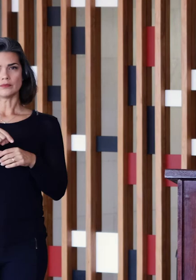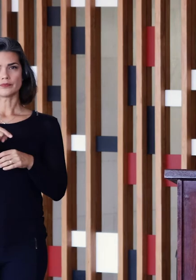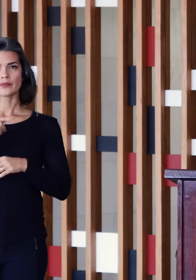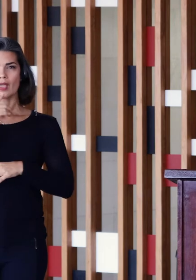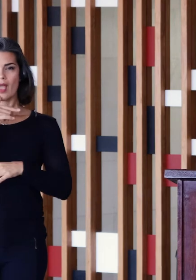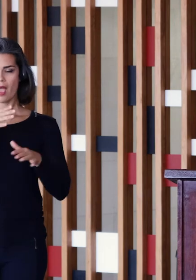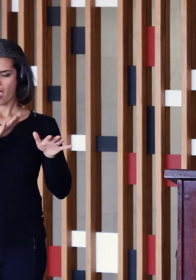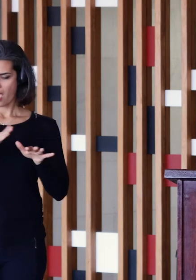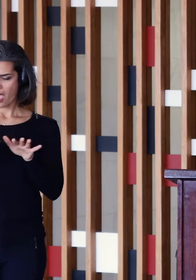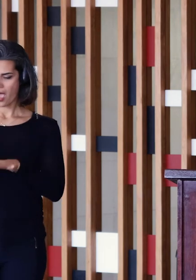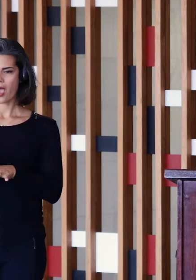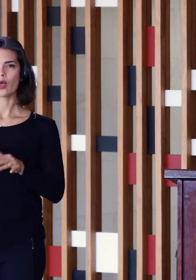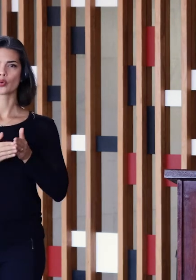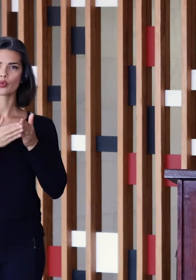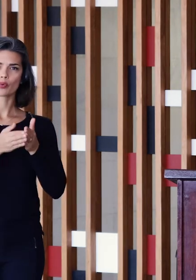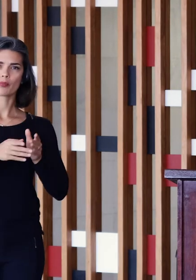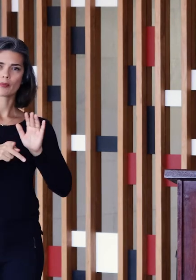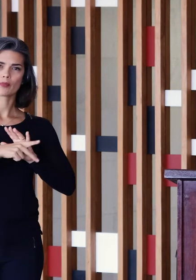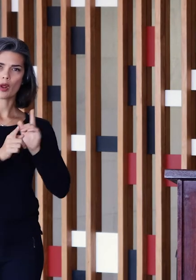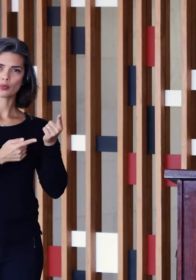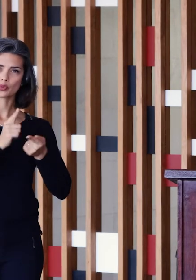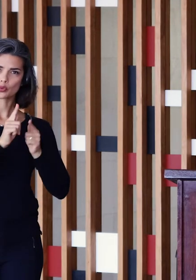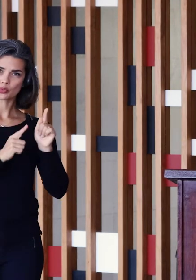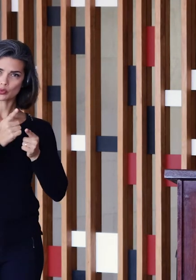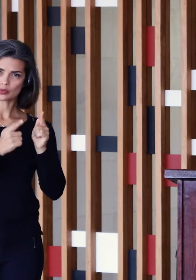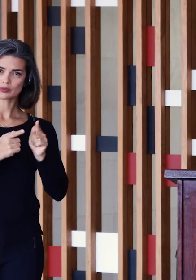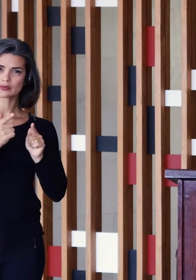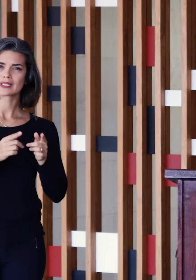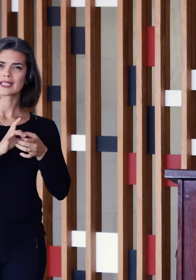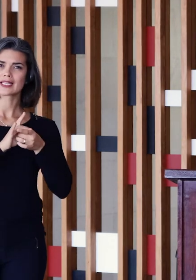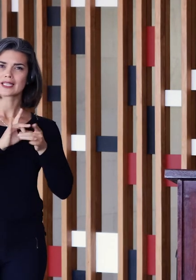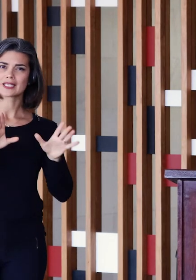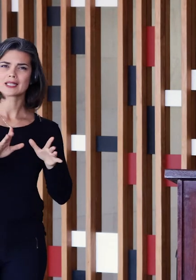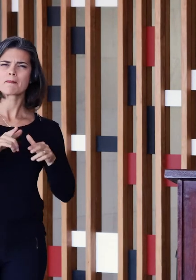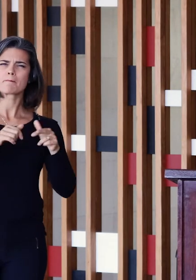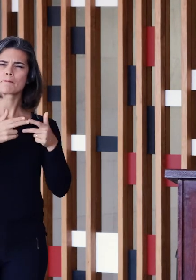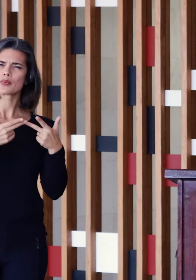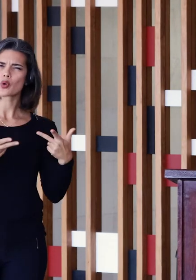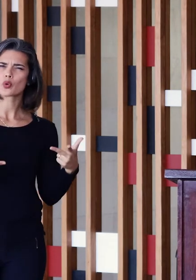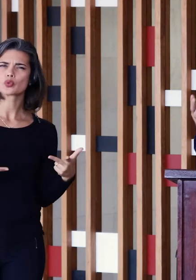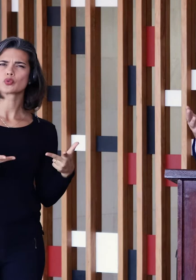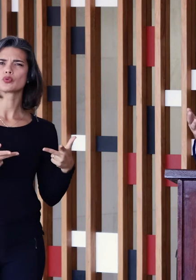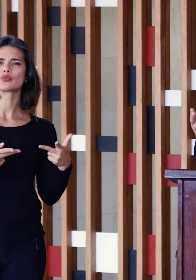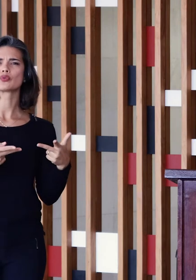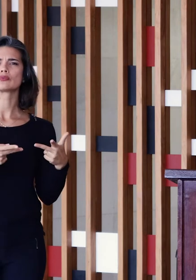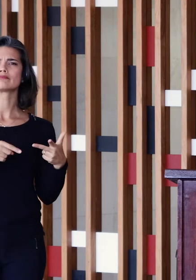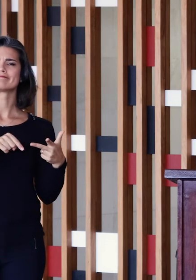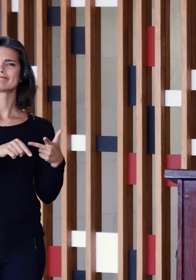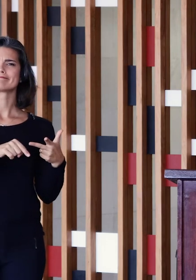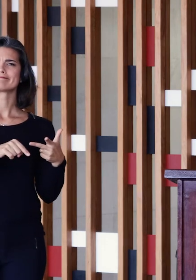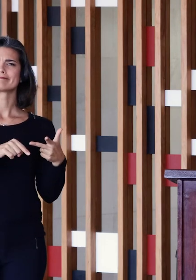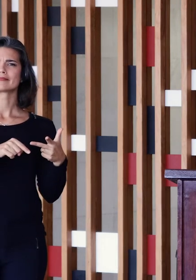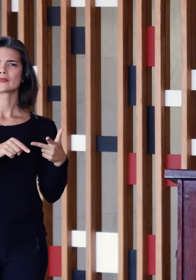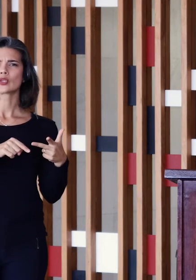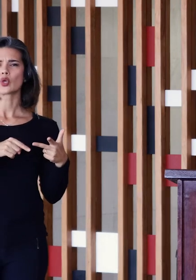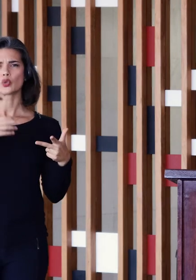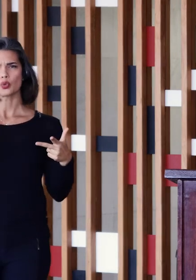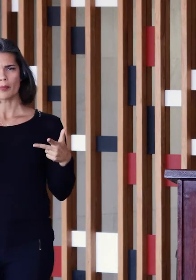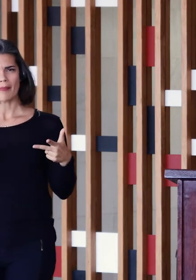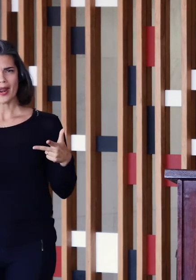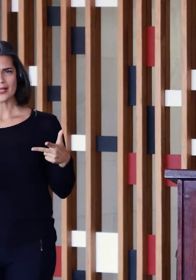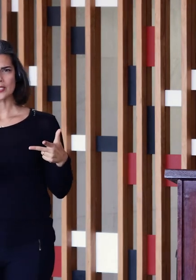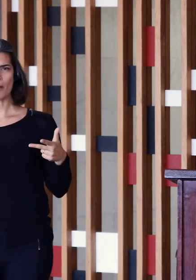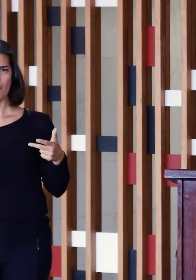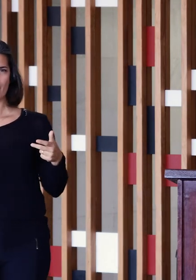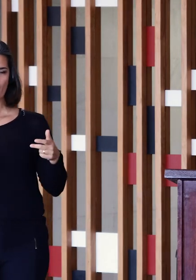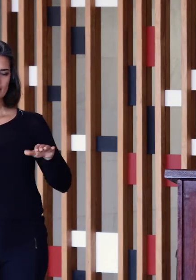que permitirían que productos fundamentalmente del interior del Brasil puedan acceder a